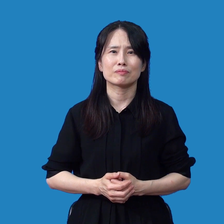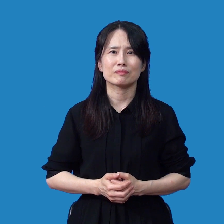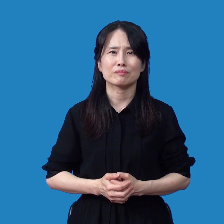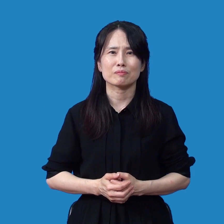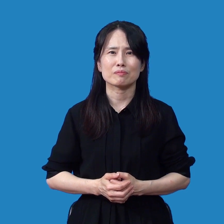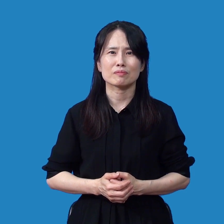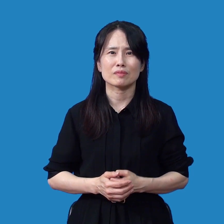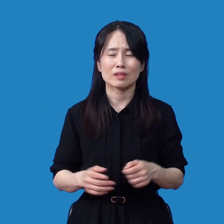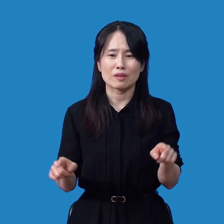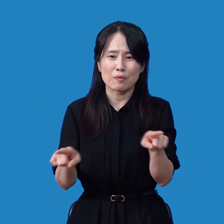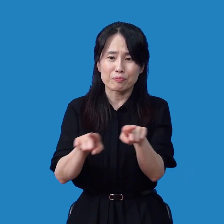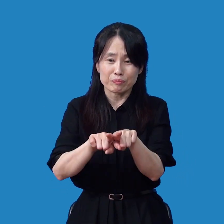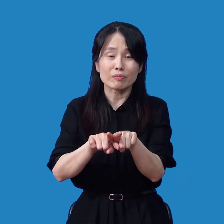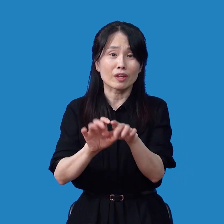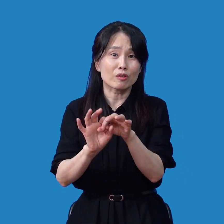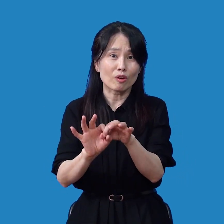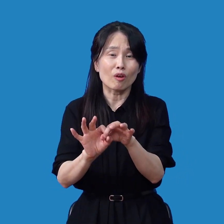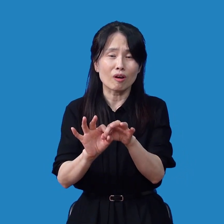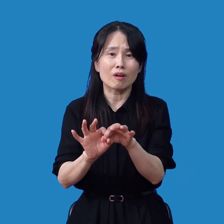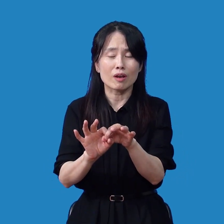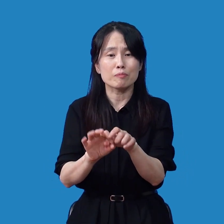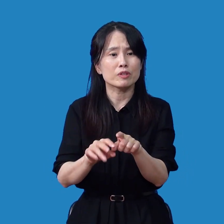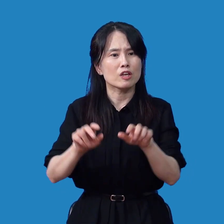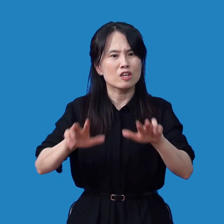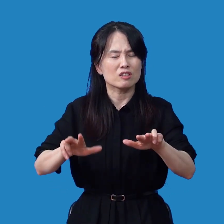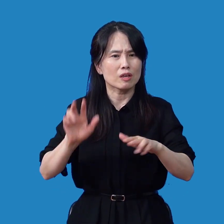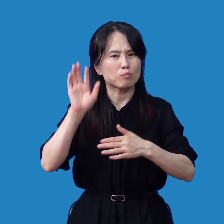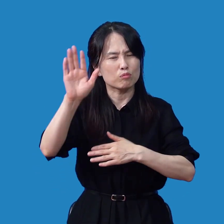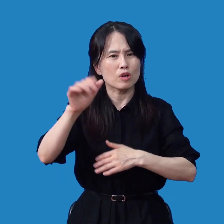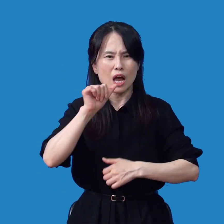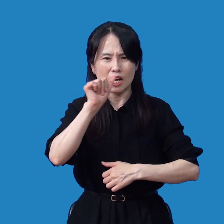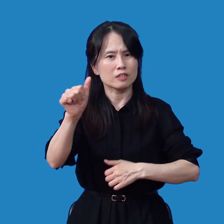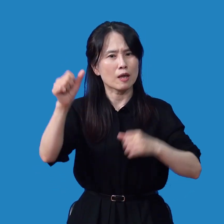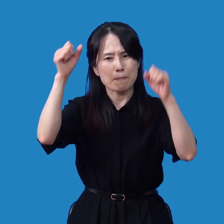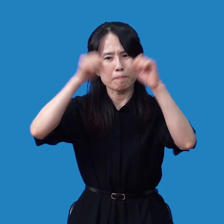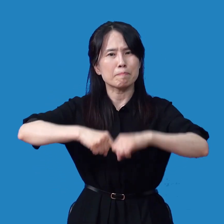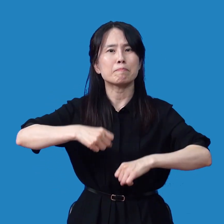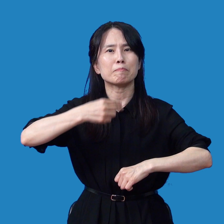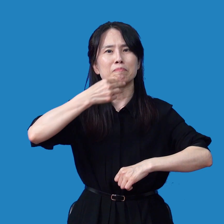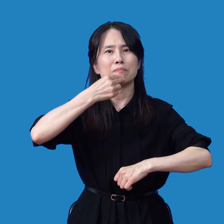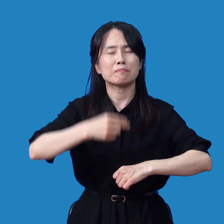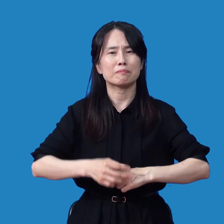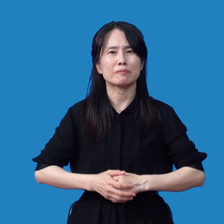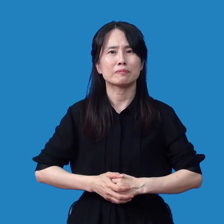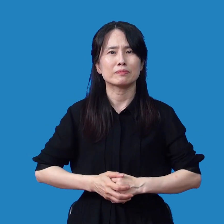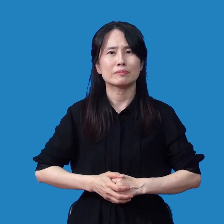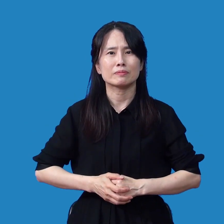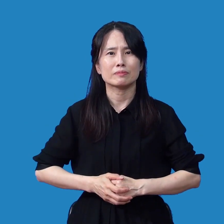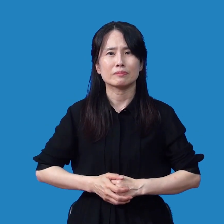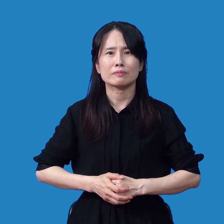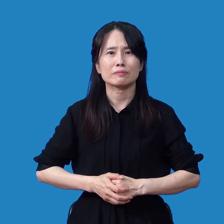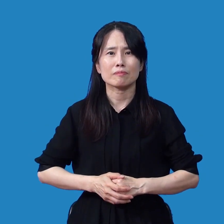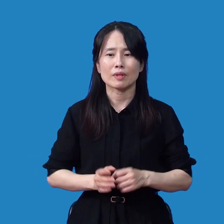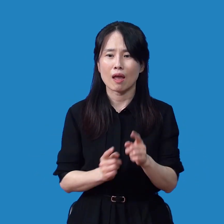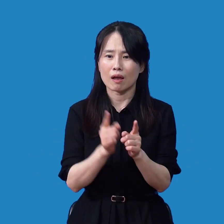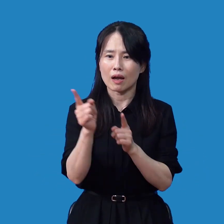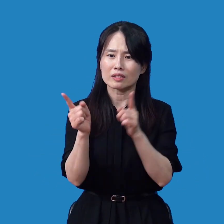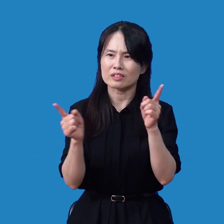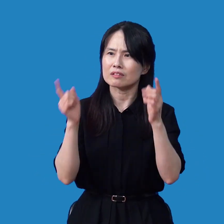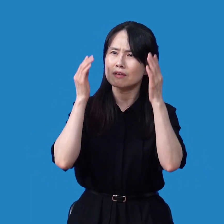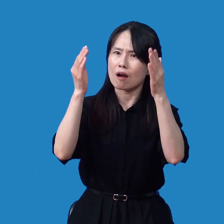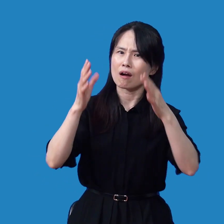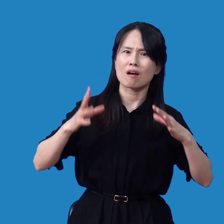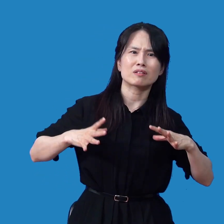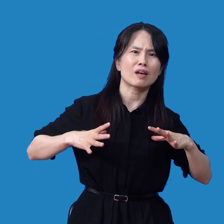그렇게 젖붙임을 받으면 절대로 이제 망하지 않습니다. 18절에 그 가지들을 향하여 자랑하지